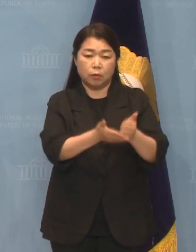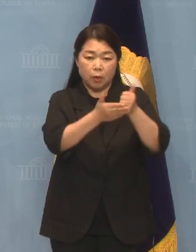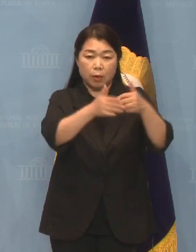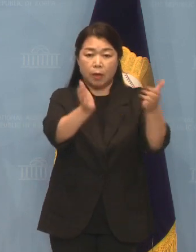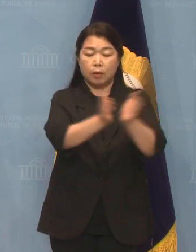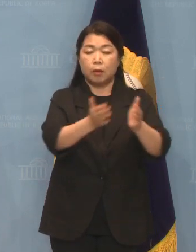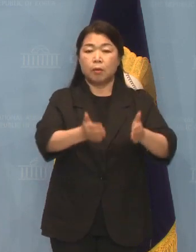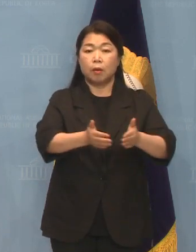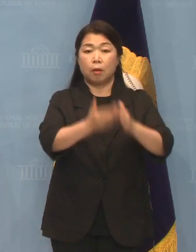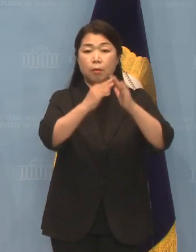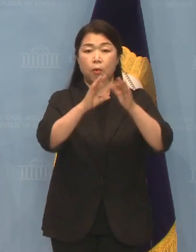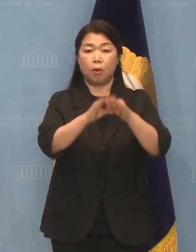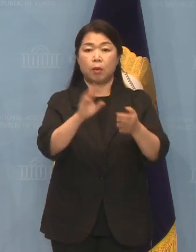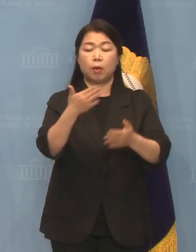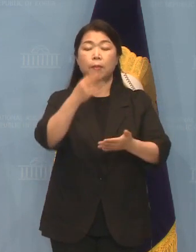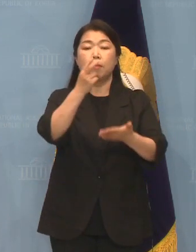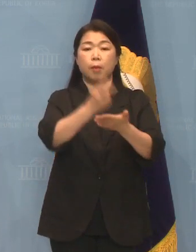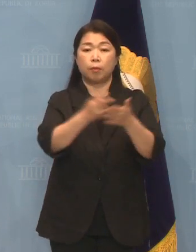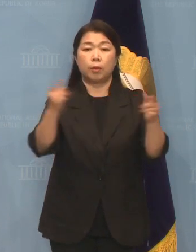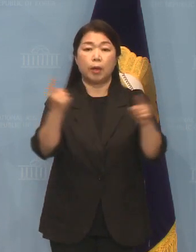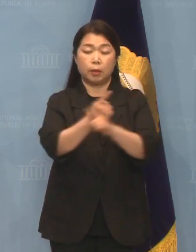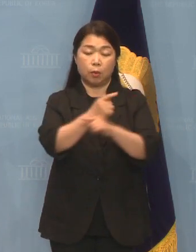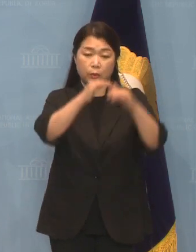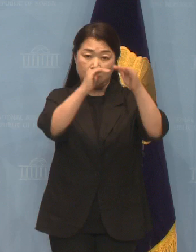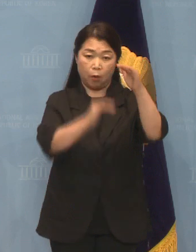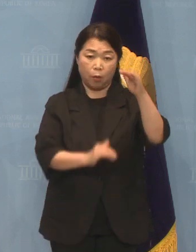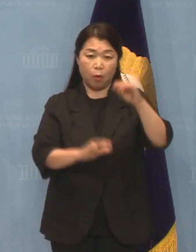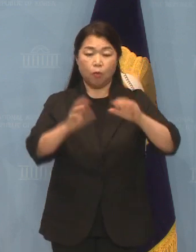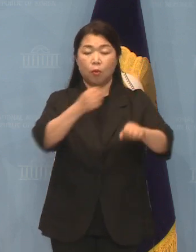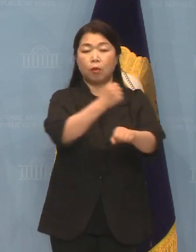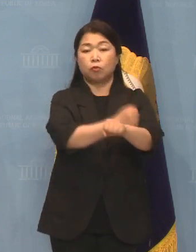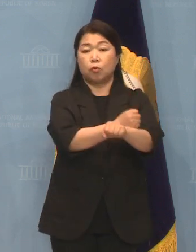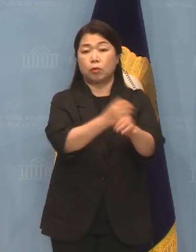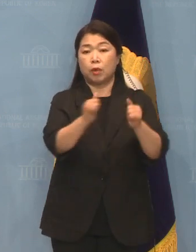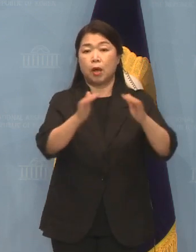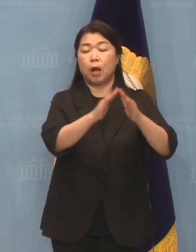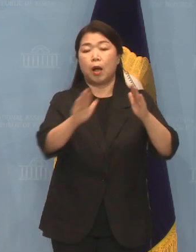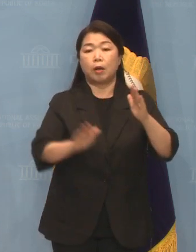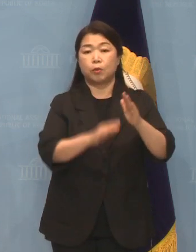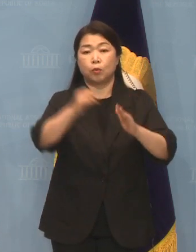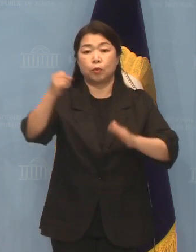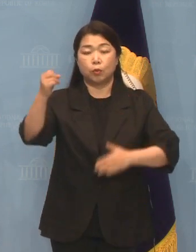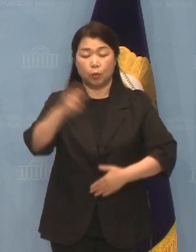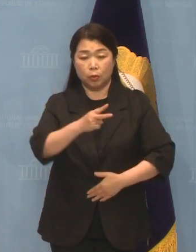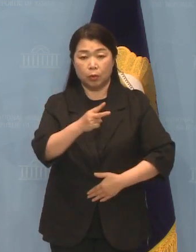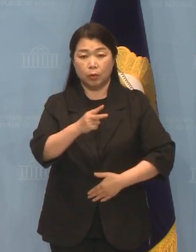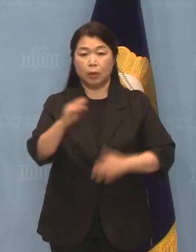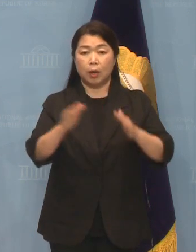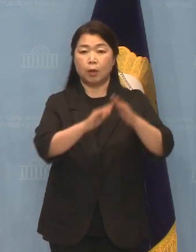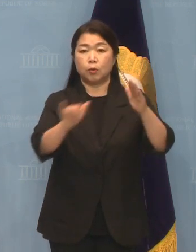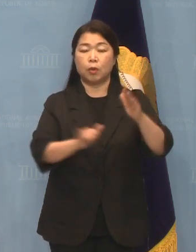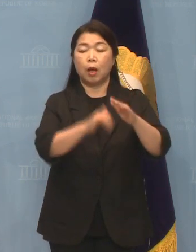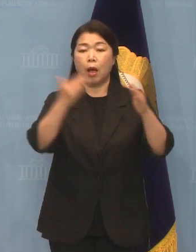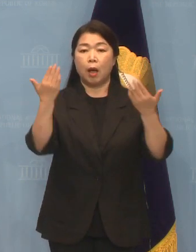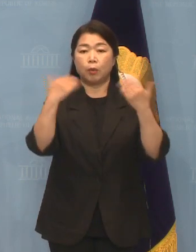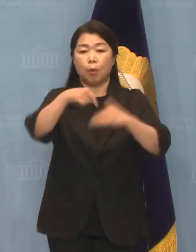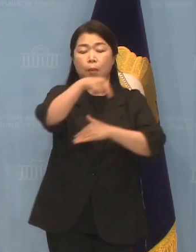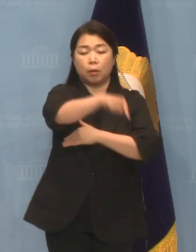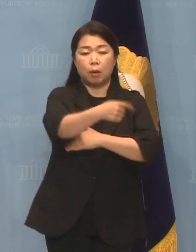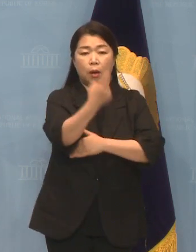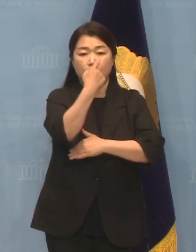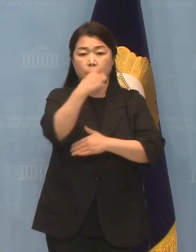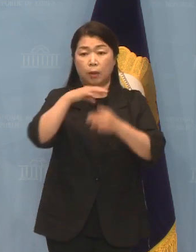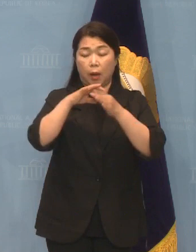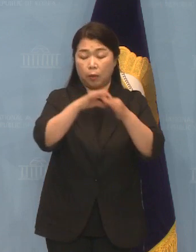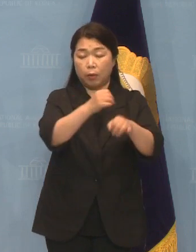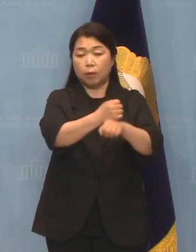관한 법률 개정안, 그리고 국가 유공자와 유족 또는 가족이 학교 밖에서 학업을